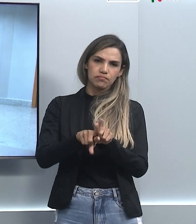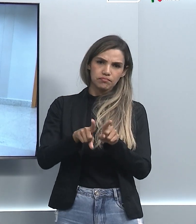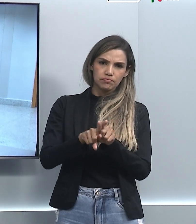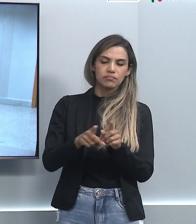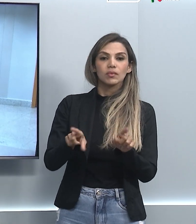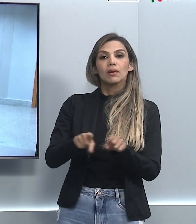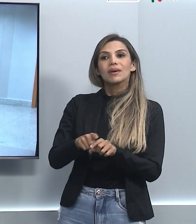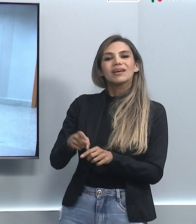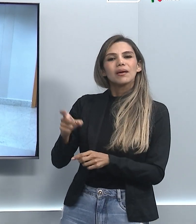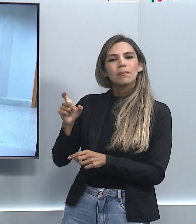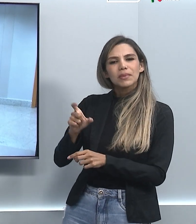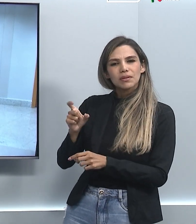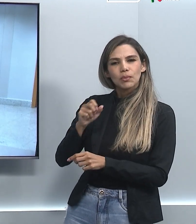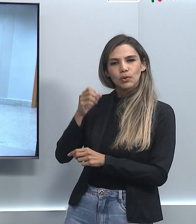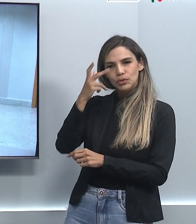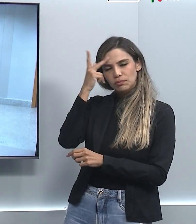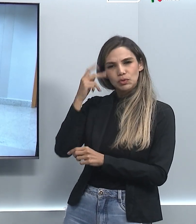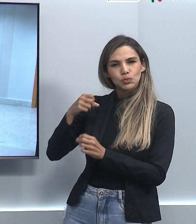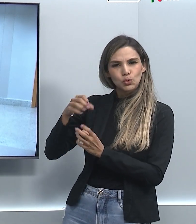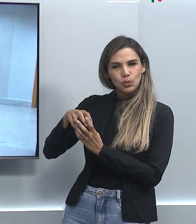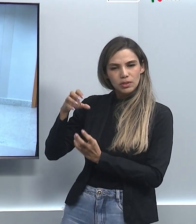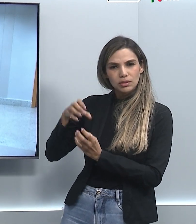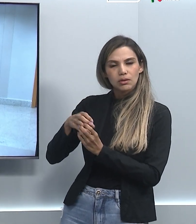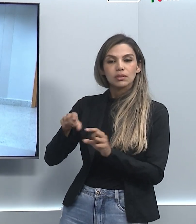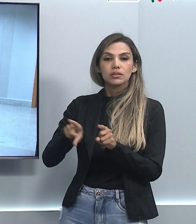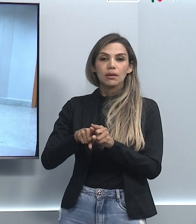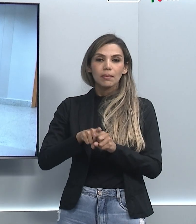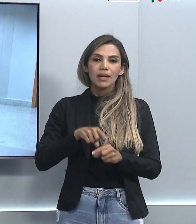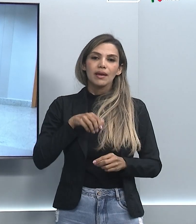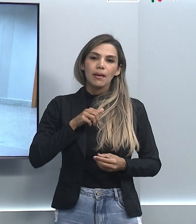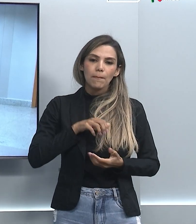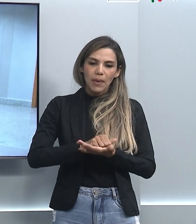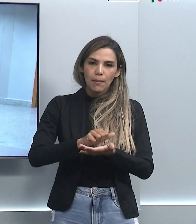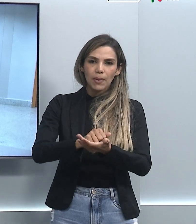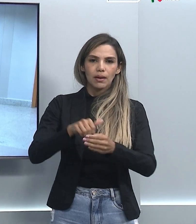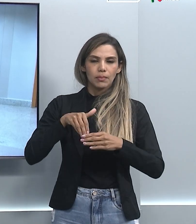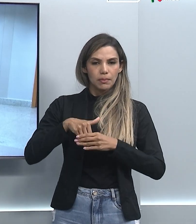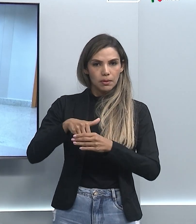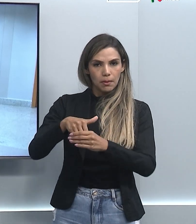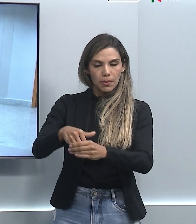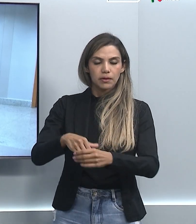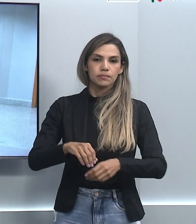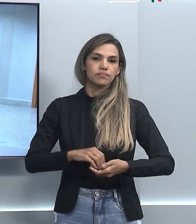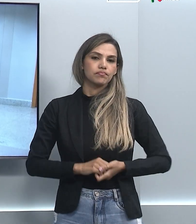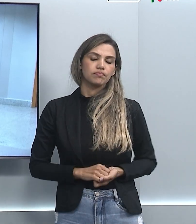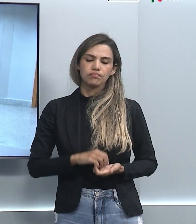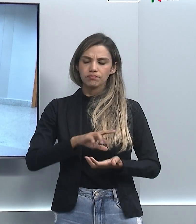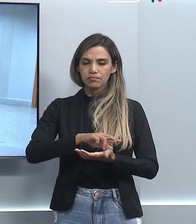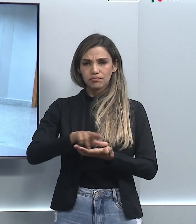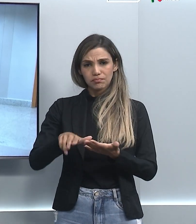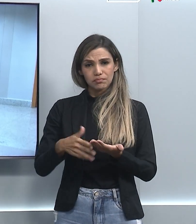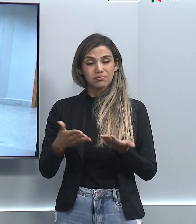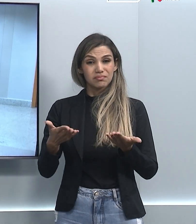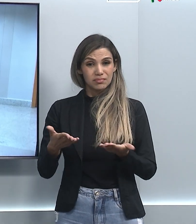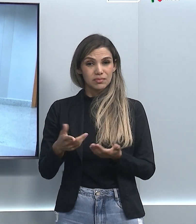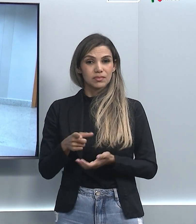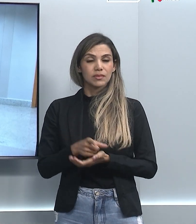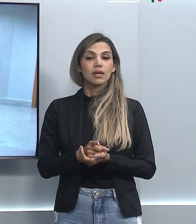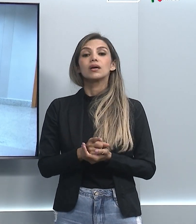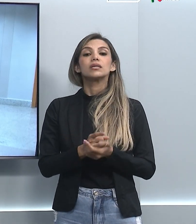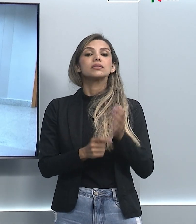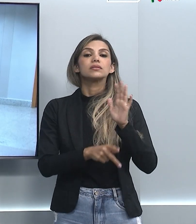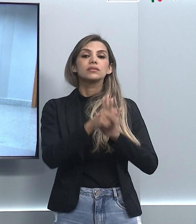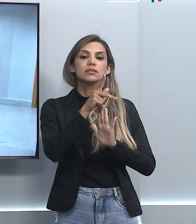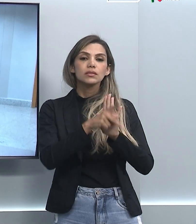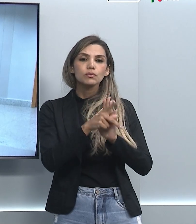passaporte do idoso, cadastramento eleitoral e regularização de alistamento militar. Nessa ocasião, no evento, nós